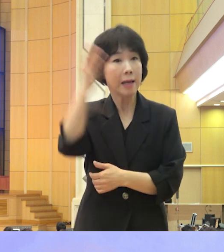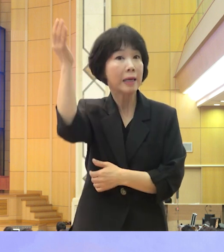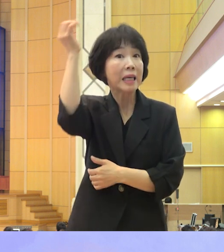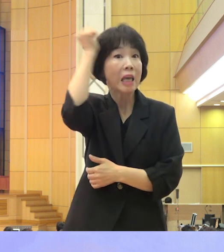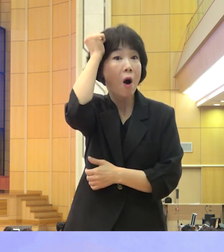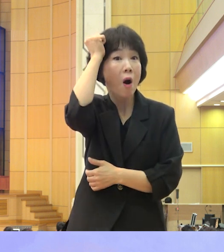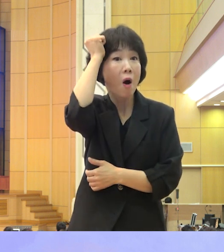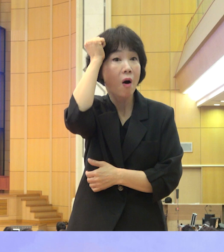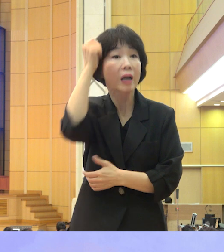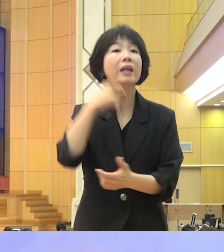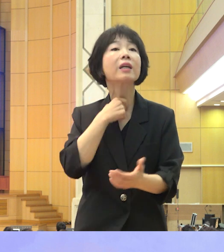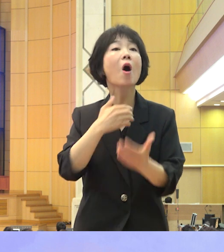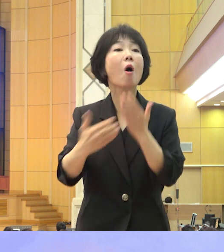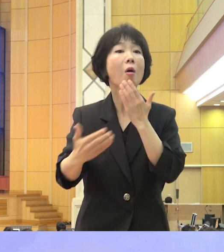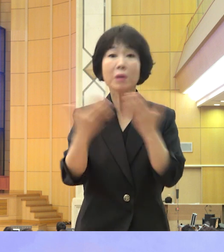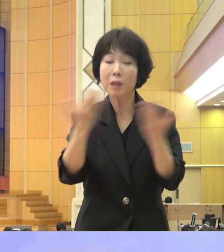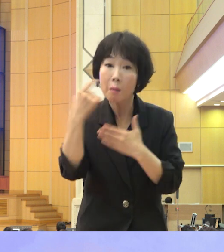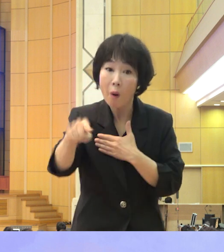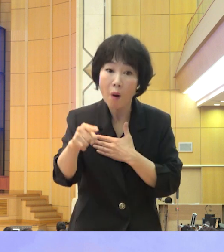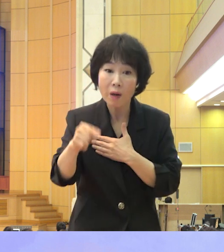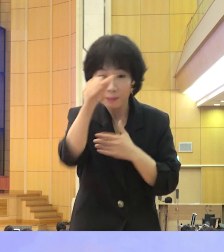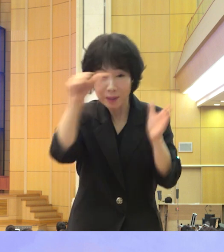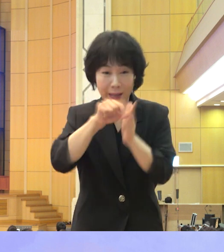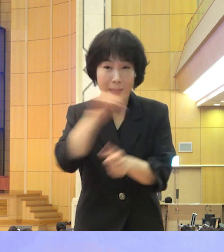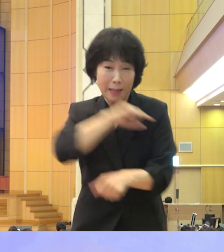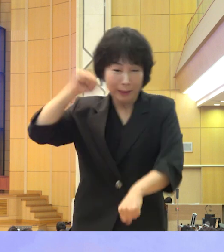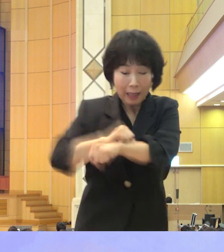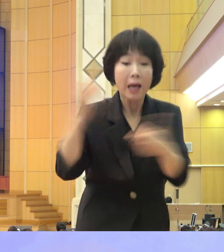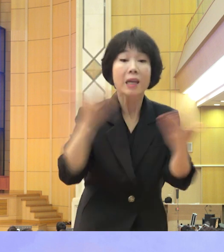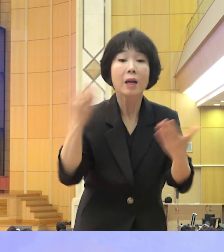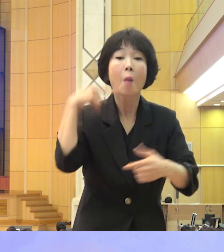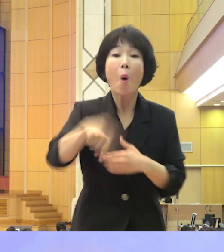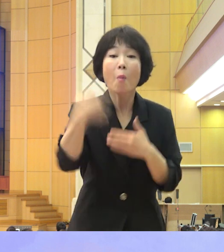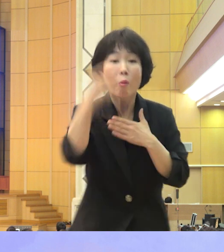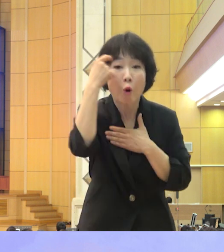가장 당신이 잘했다는 것